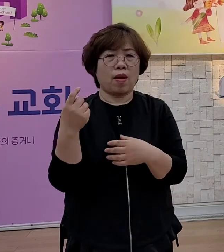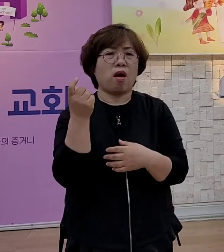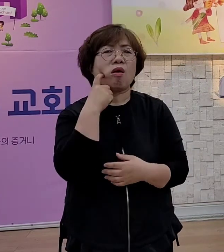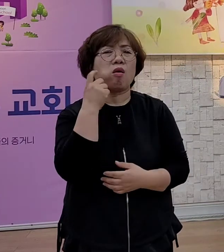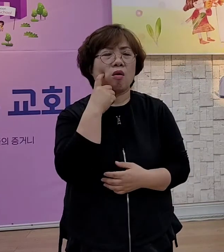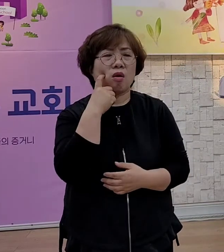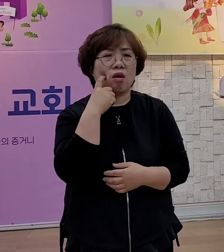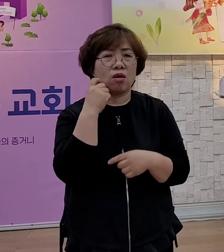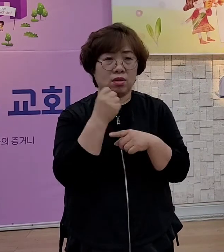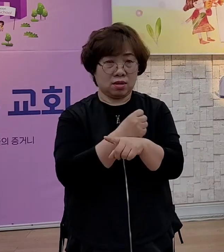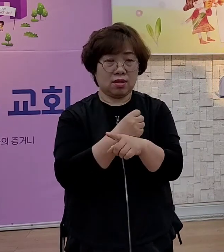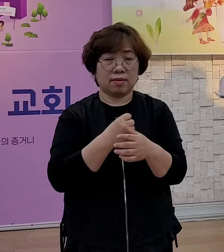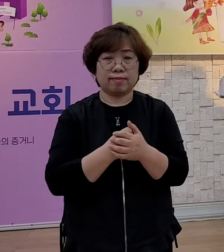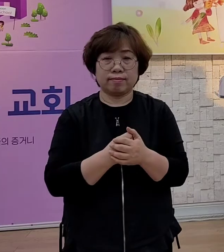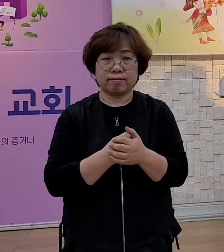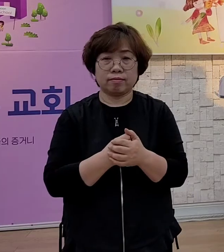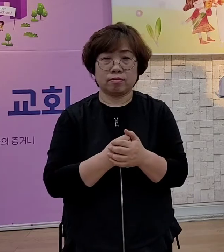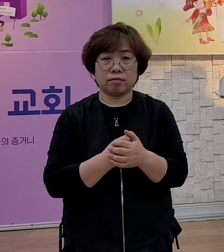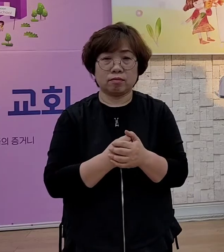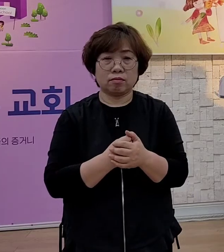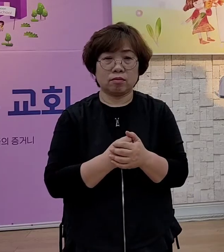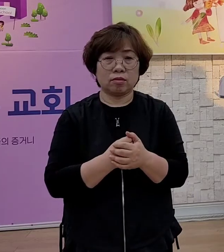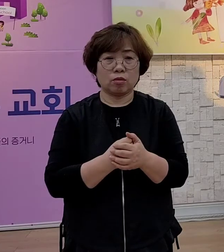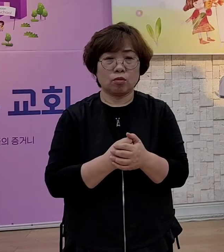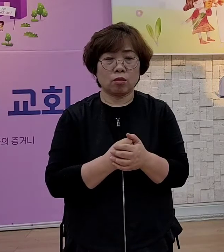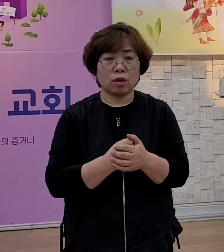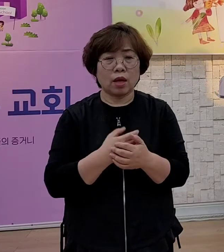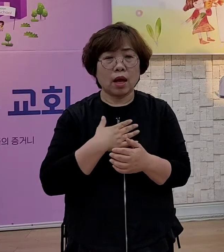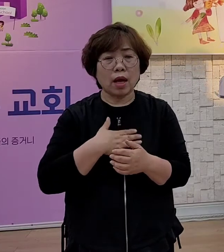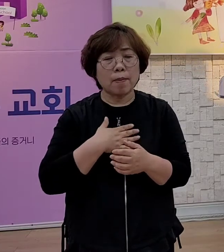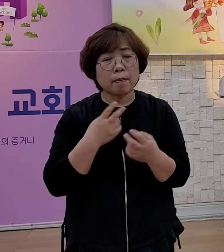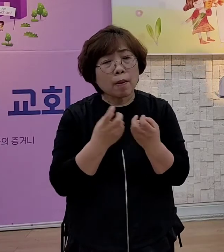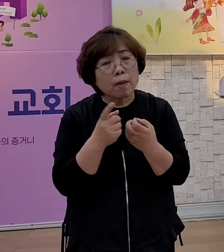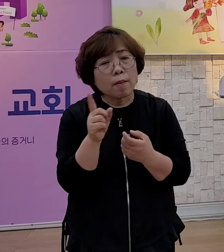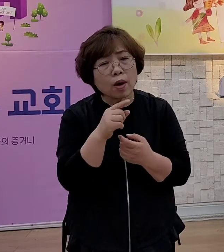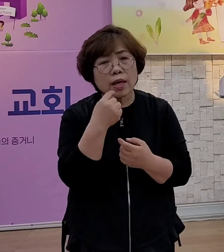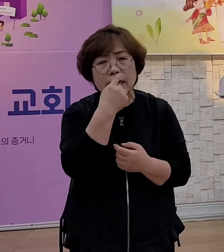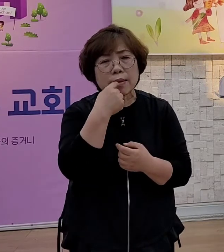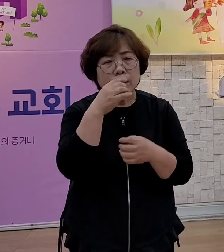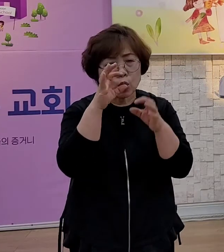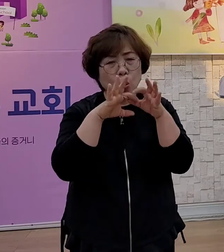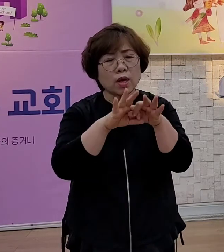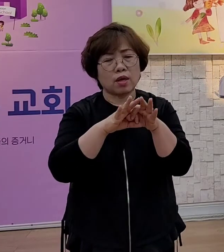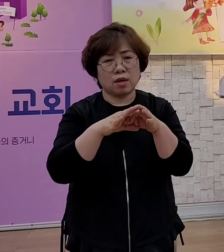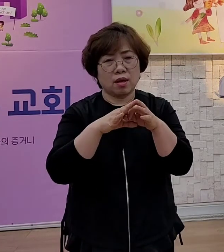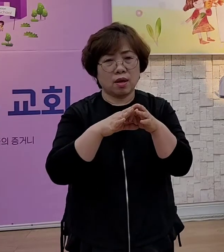말씀합니다. 뭘 보면 안다고요? 입을 보면 안다.